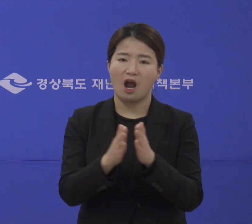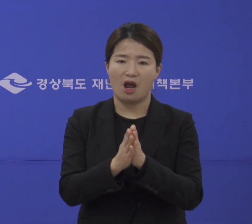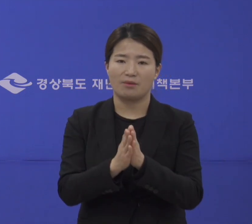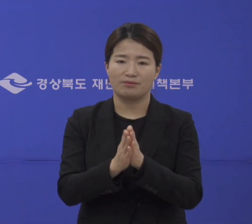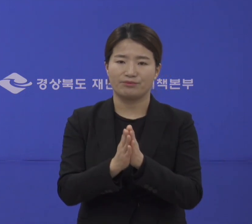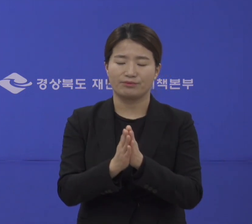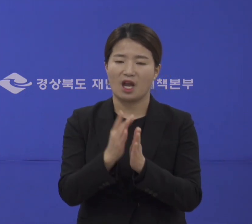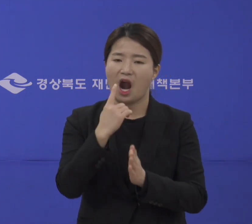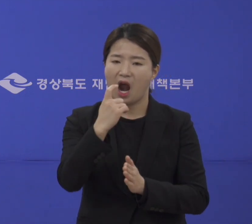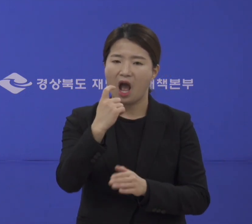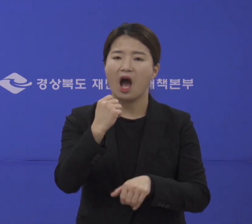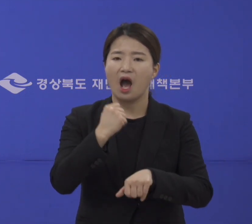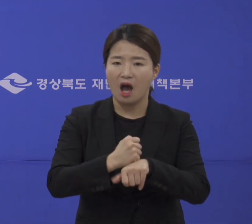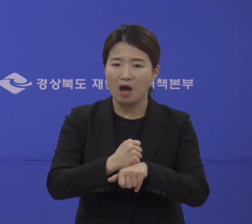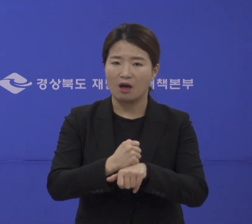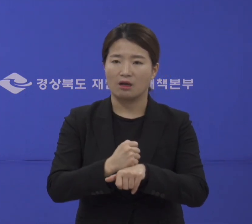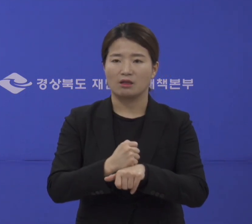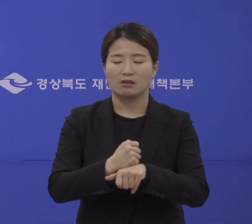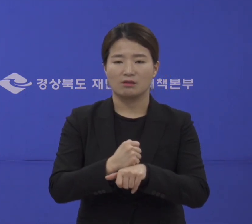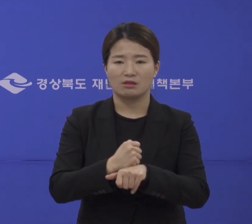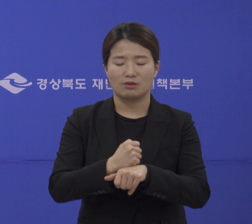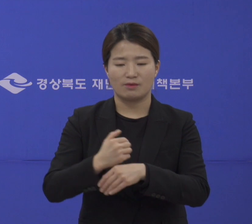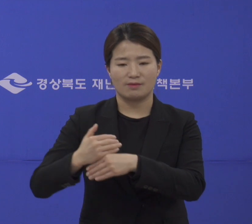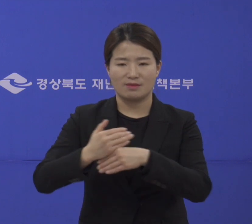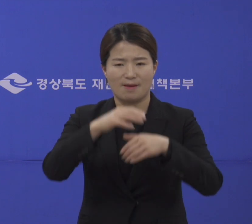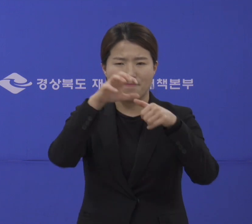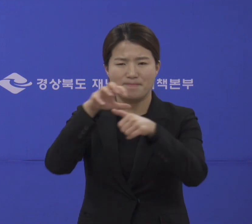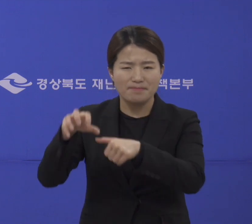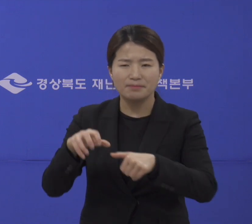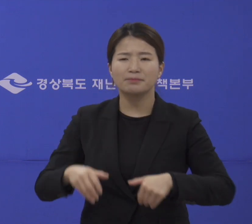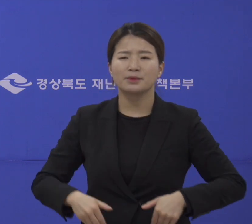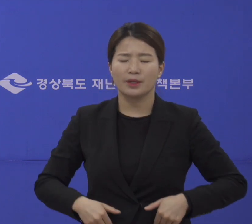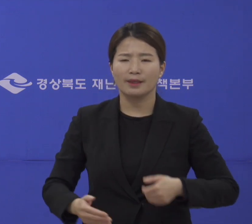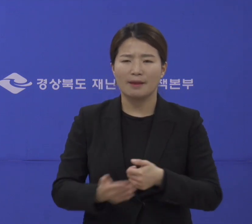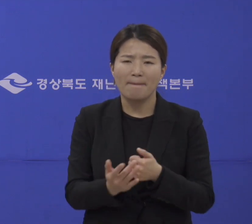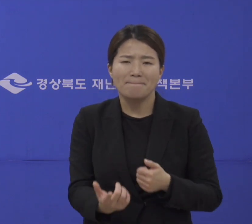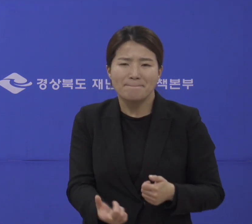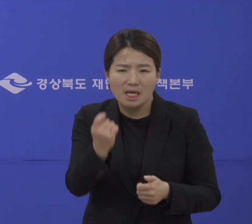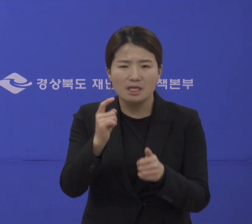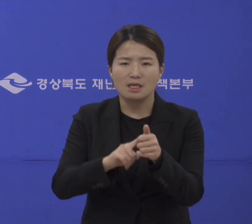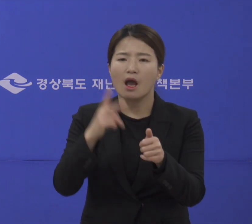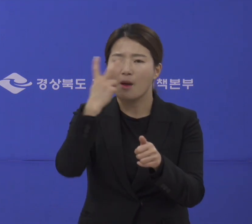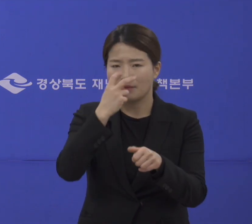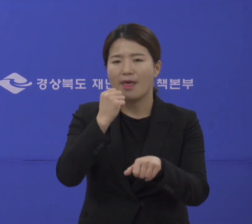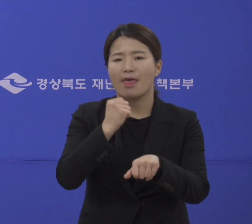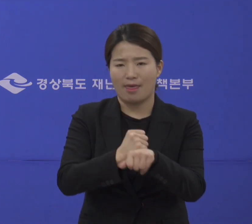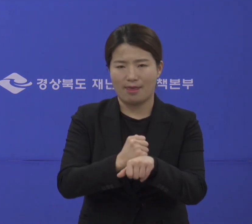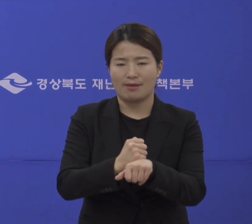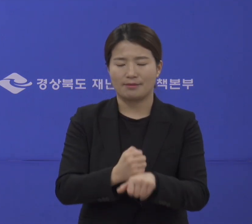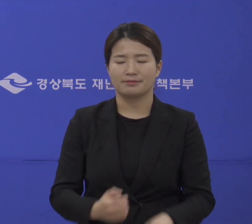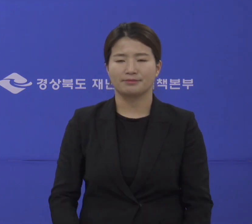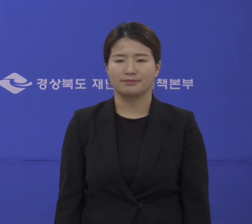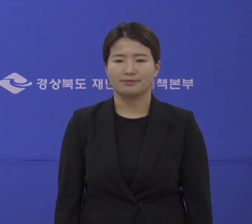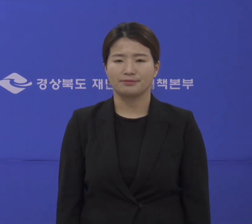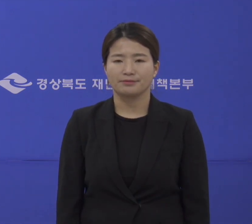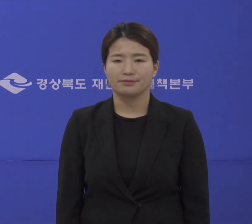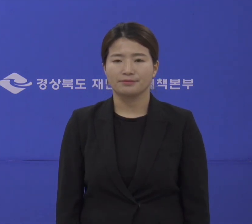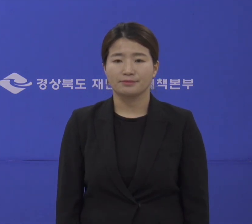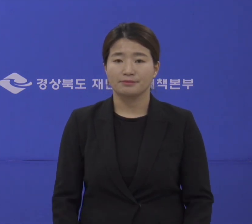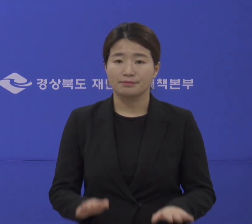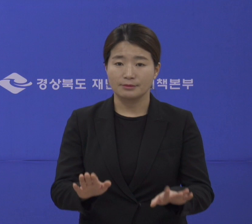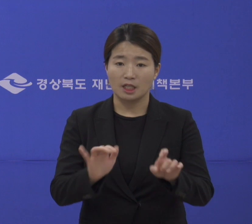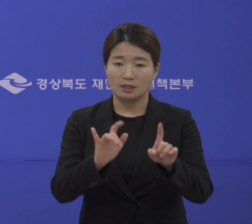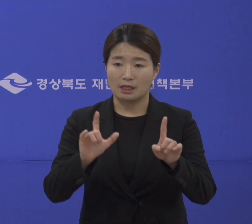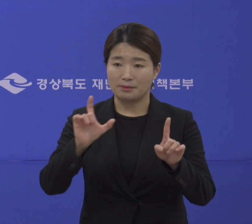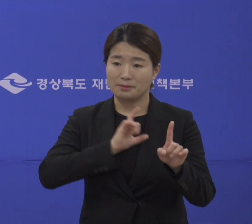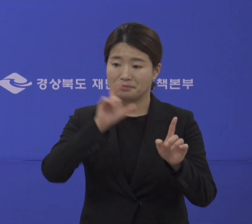격리 조치를 하는 역을 해야 됩니다. 그래서 빠르게 검사를 해보겠다 이 말씀을 드립니다. 그래서 우리가 11명